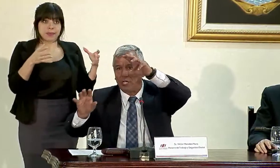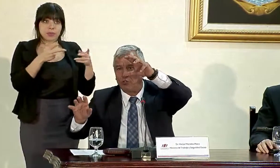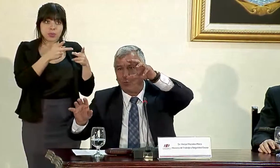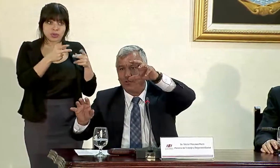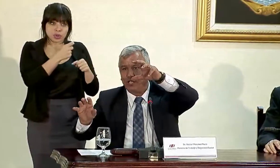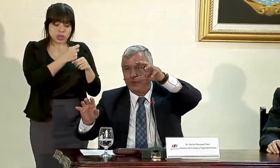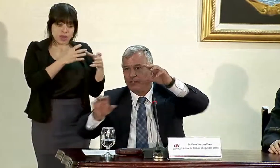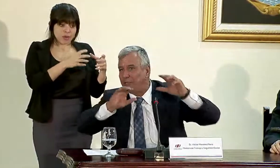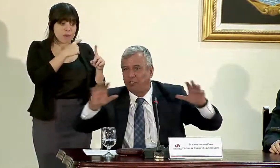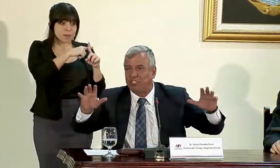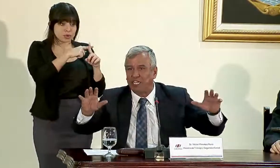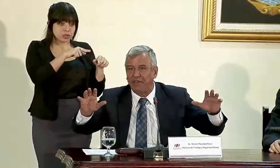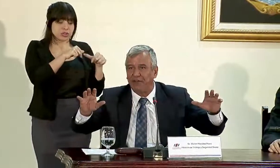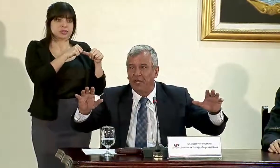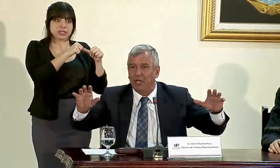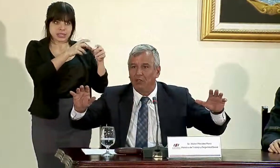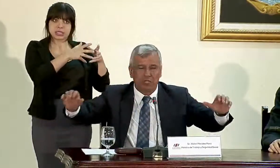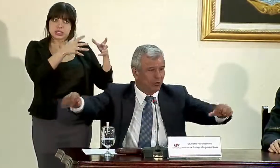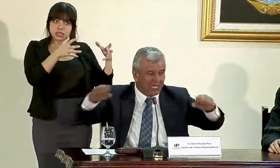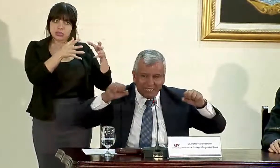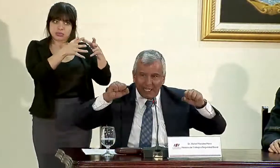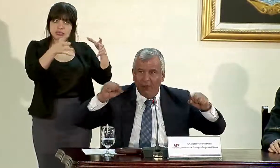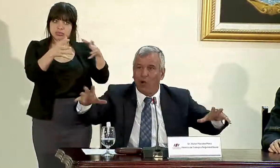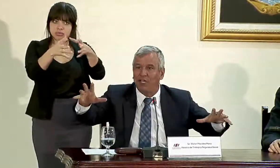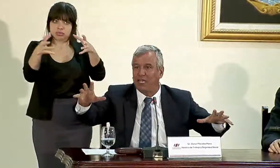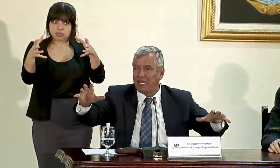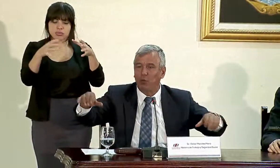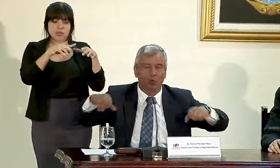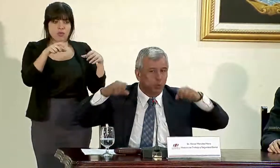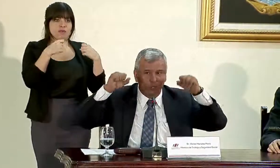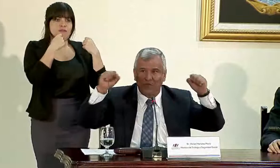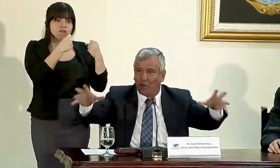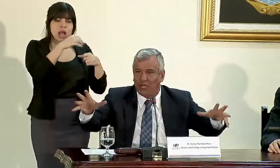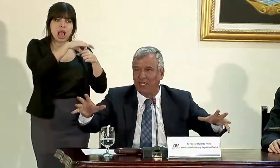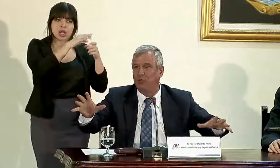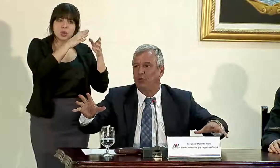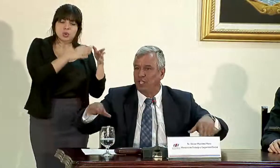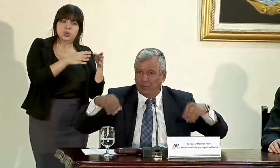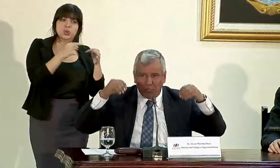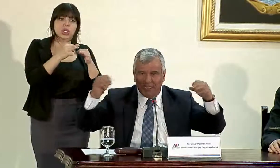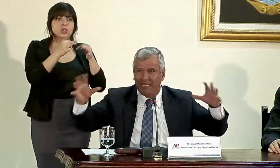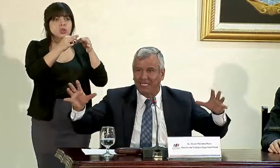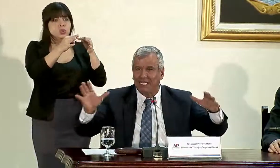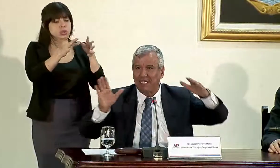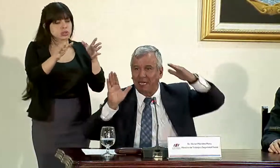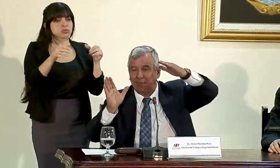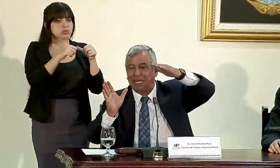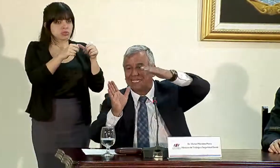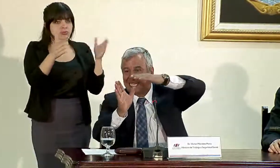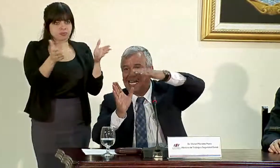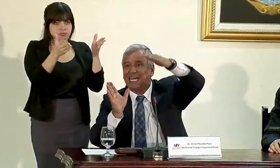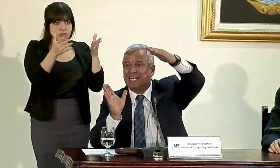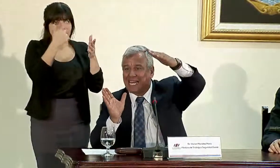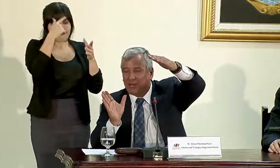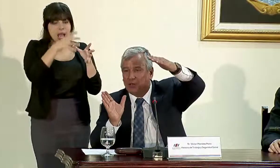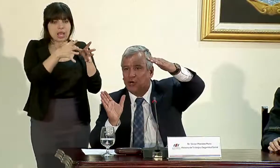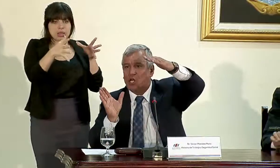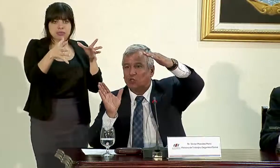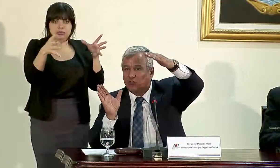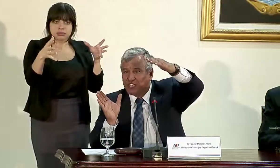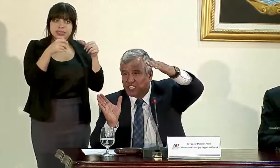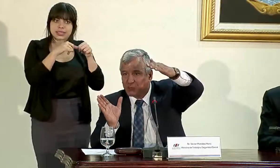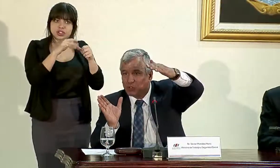trabajo y los saldos son positivos, tenemos que seguir. O sea, entonces hay que seguir fuerte en agricultura y fuerte en turismo, etcétera, etcétera. Ahí para que sigan